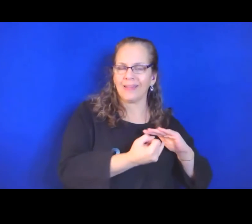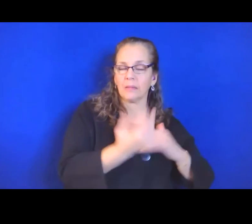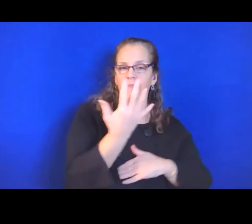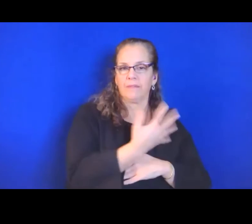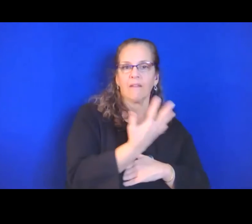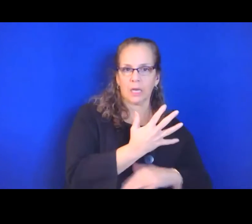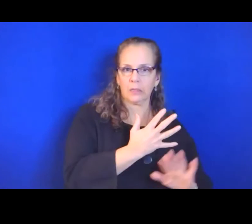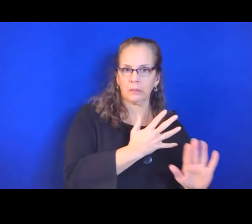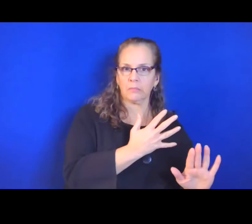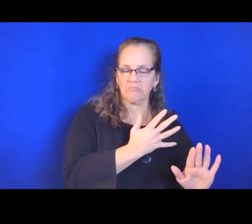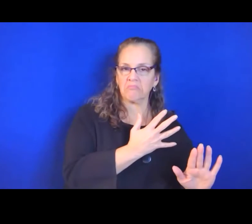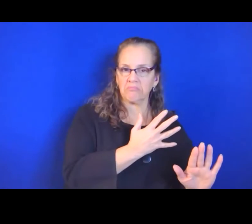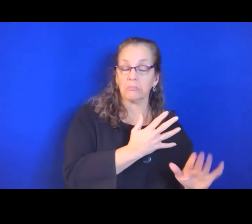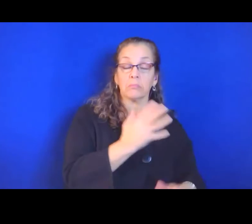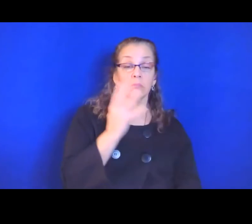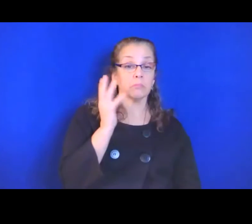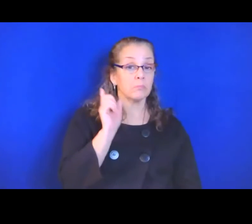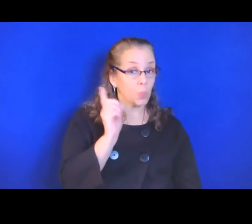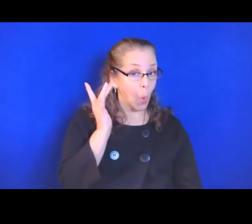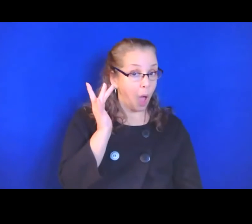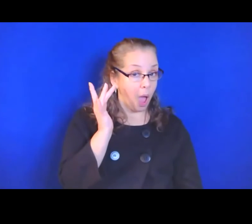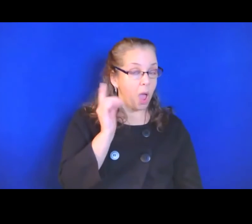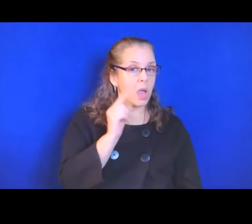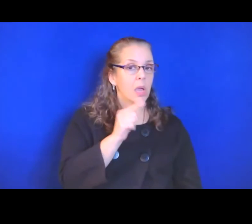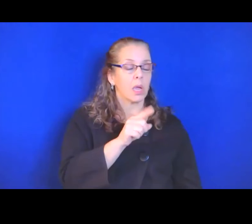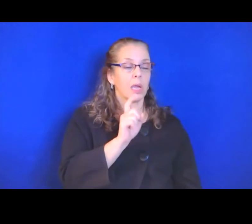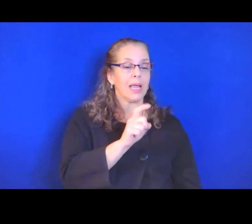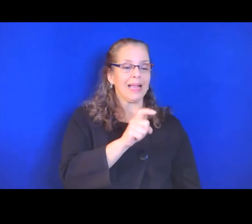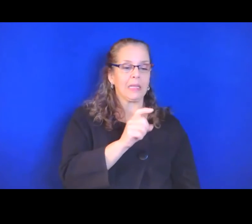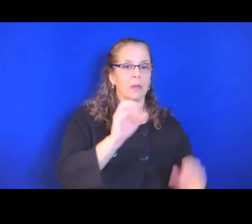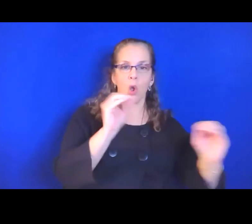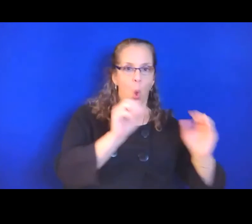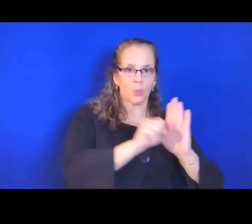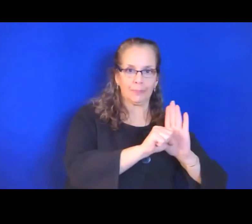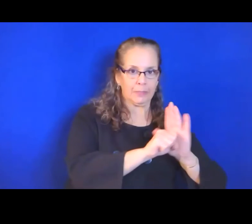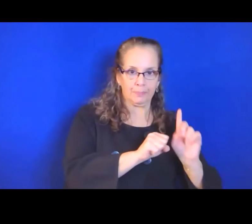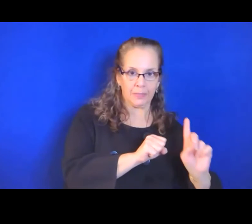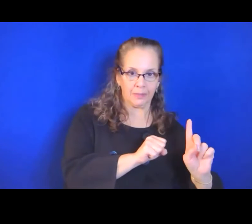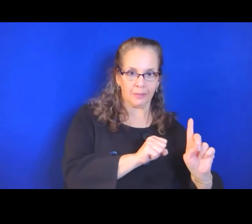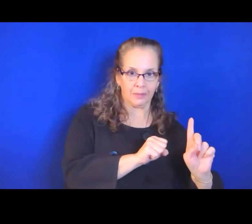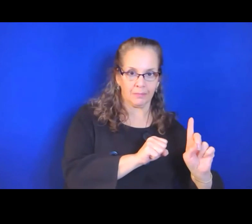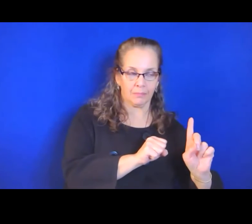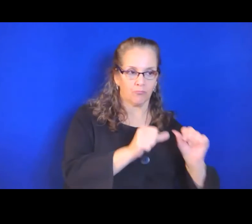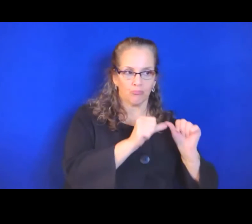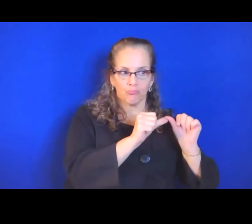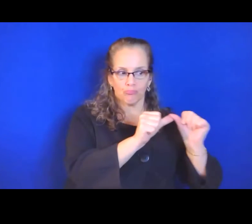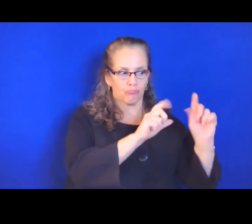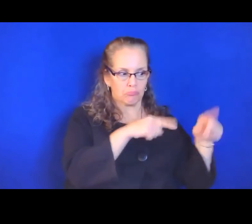就是特别在这个缩短这个自我隔离的这个情况呢，是缩减到5天。